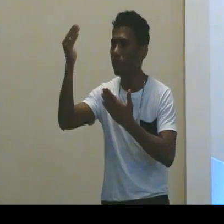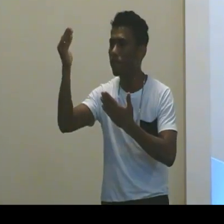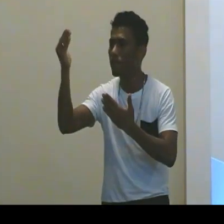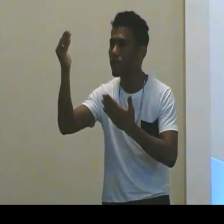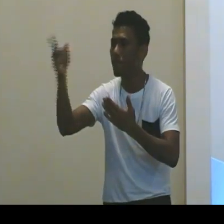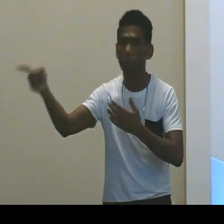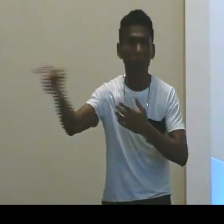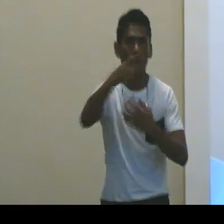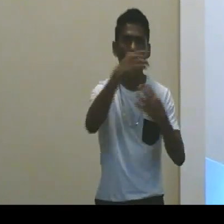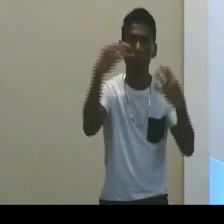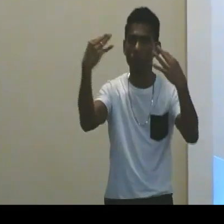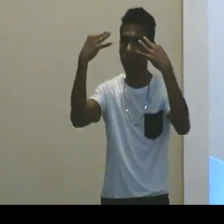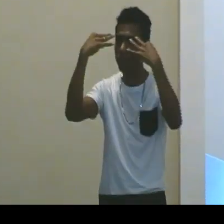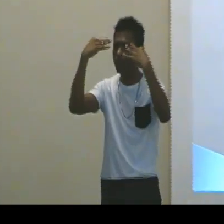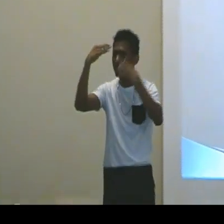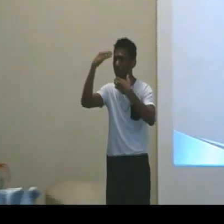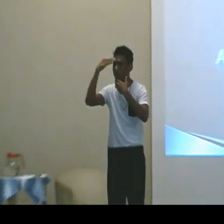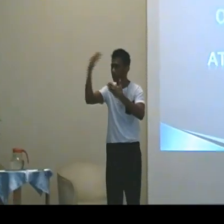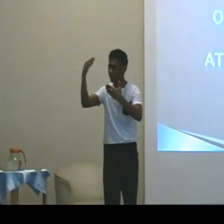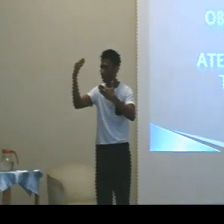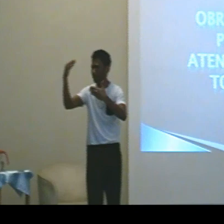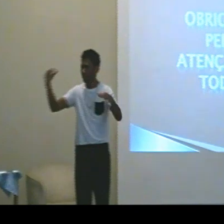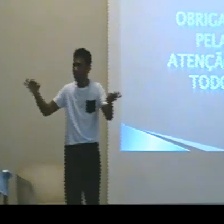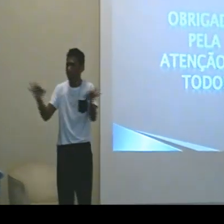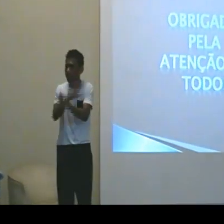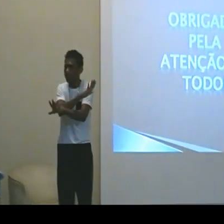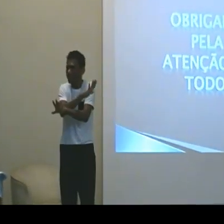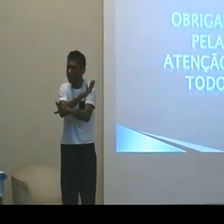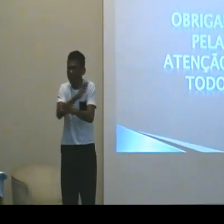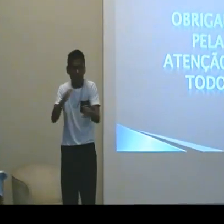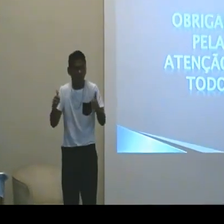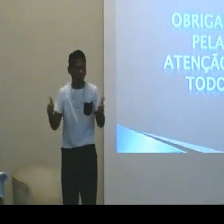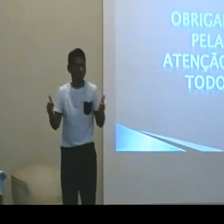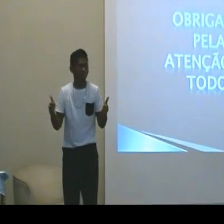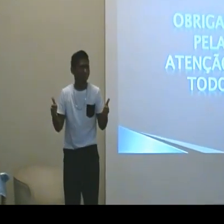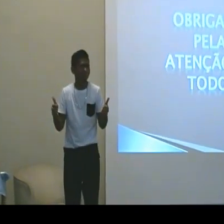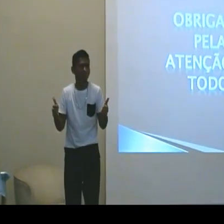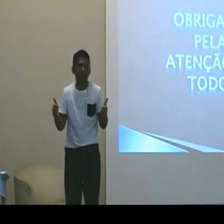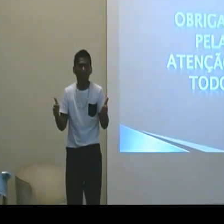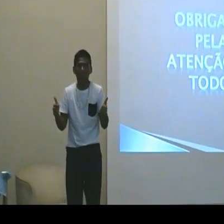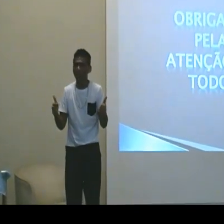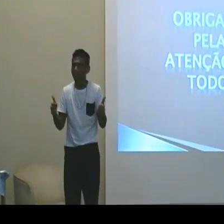Eu agradeço, obrigado pela atenção de todos e eu concluo agora.